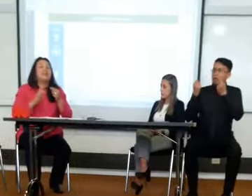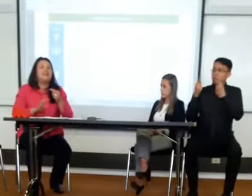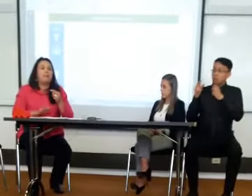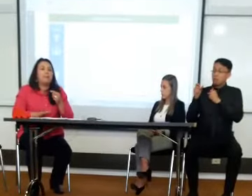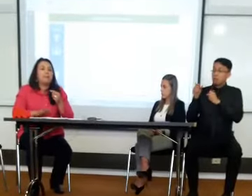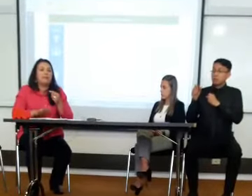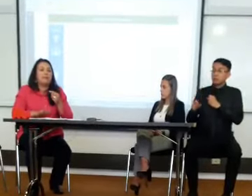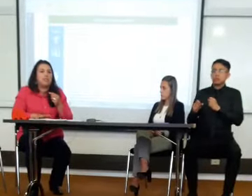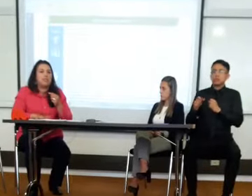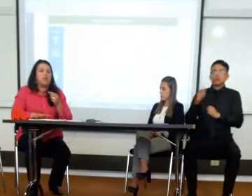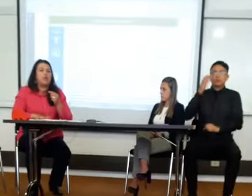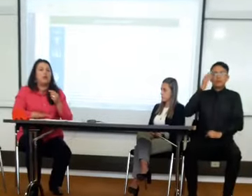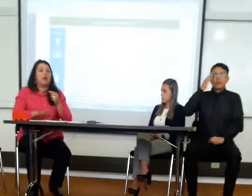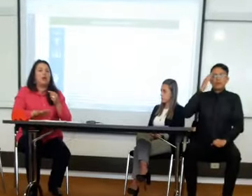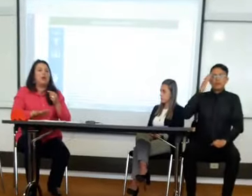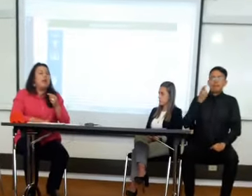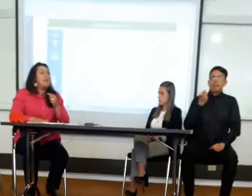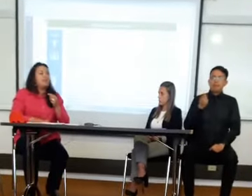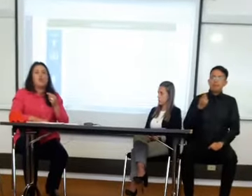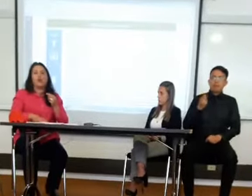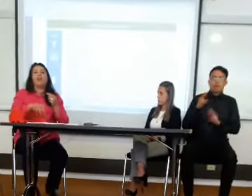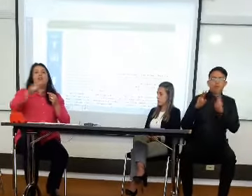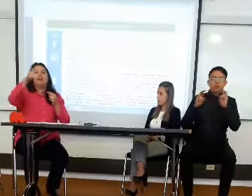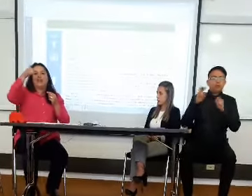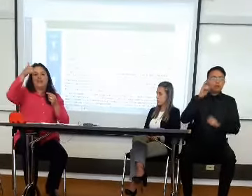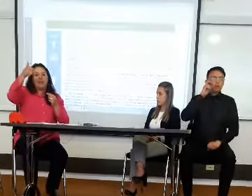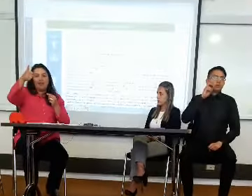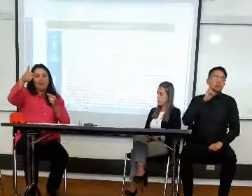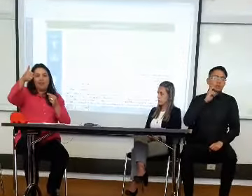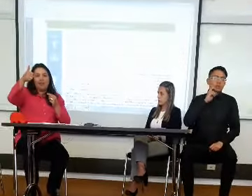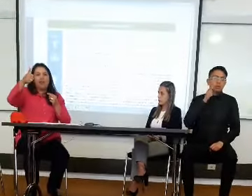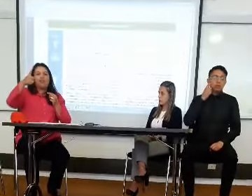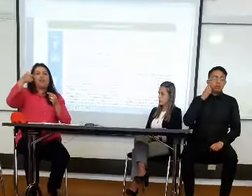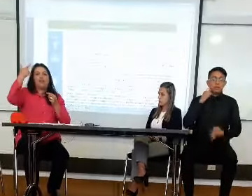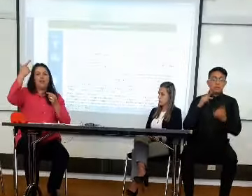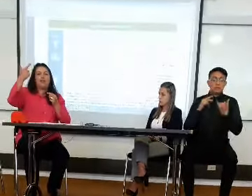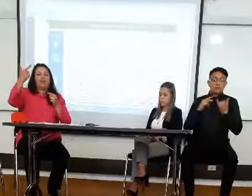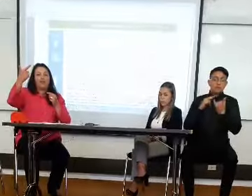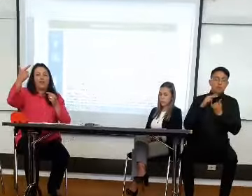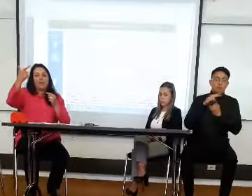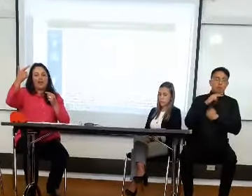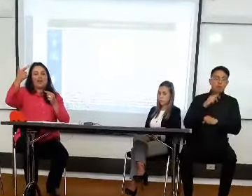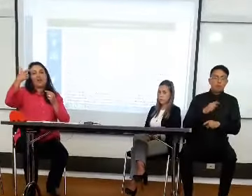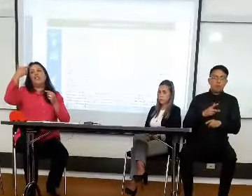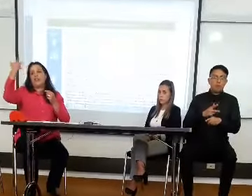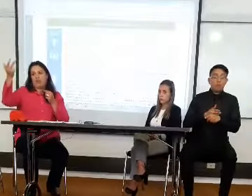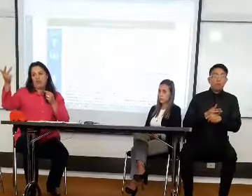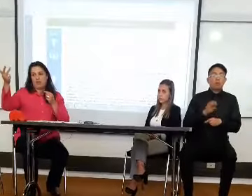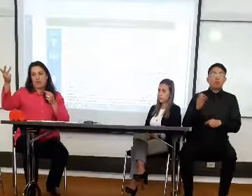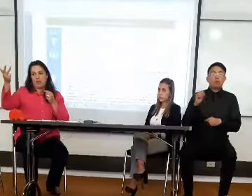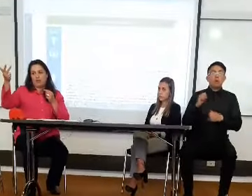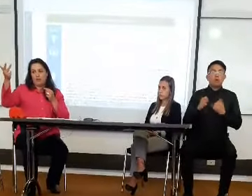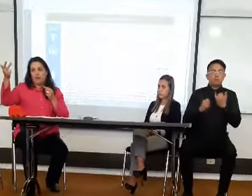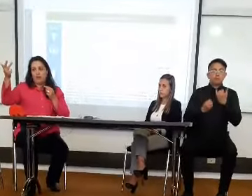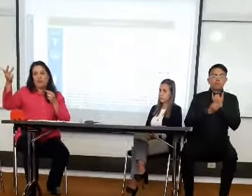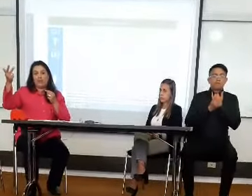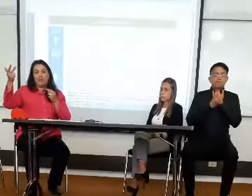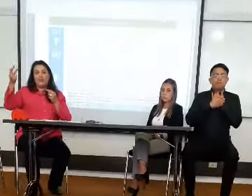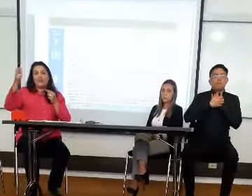comprendió, más en temas tan sensibles como tomar una decisión de esterilización, de terminación del embarazo y de